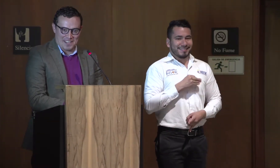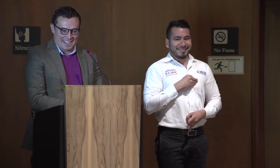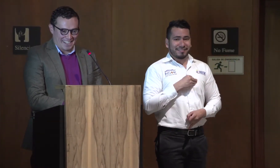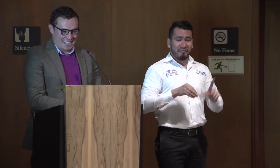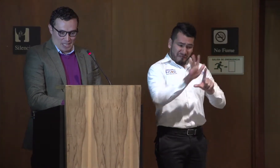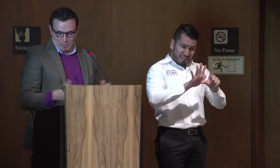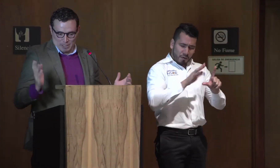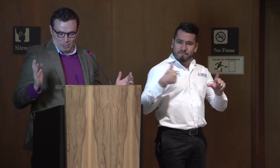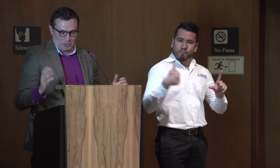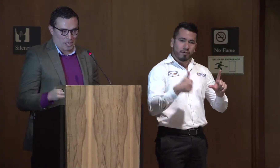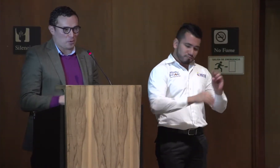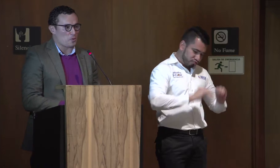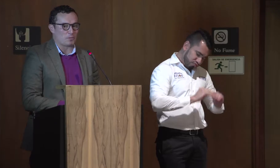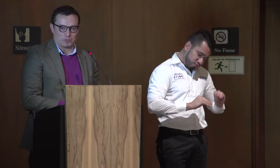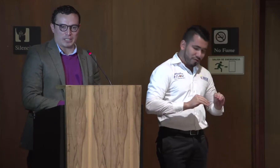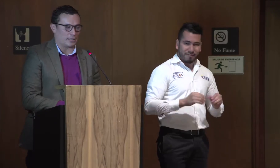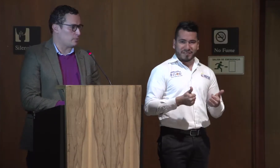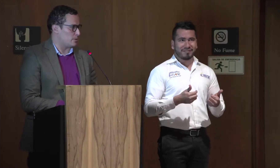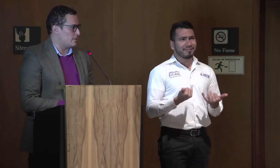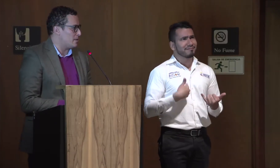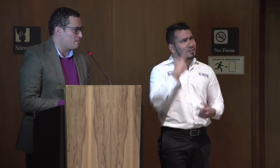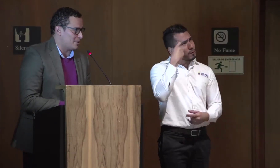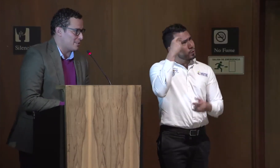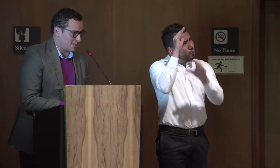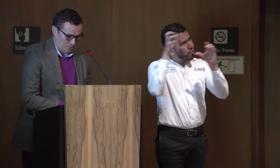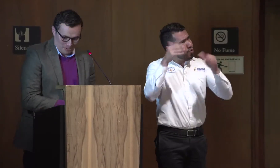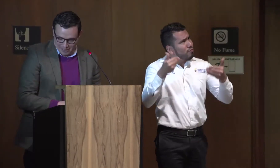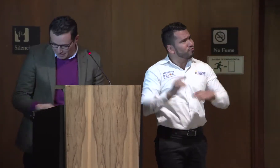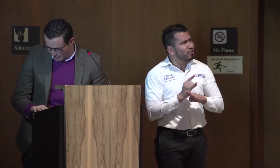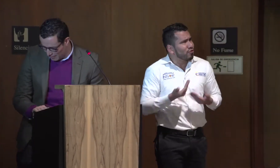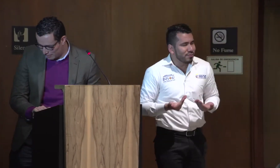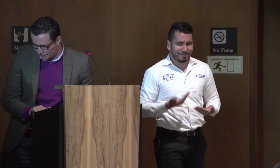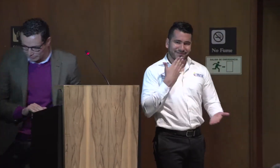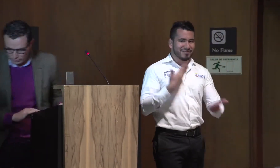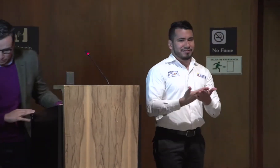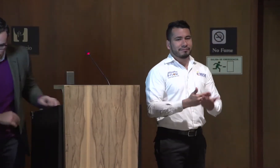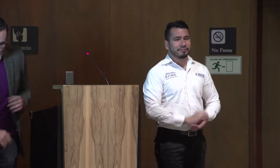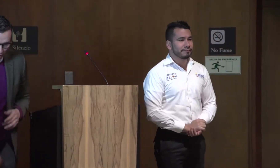quedó y que empecemos a soñar cómo lo vamos a utilizar. Entonces, mil gracias a todos.